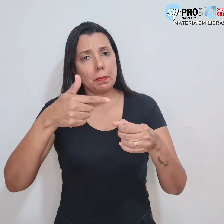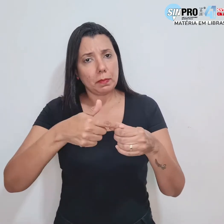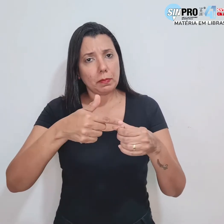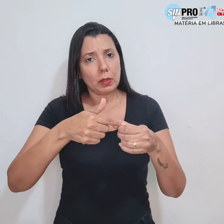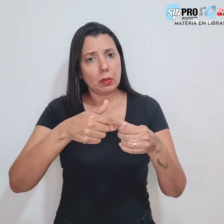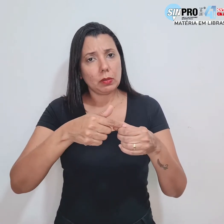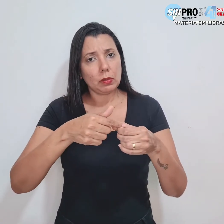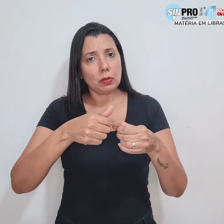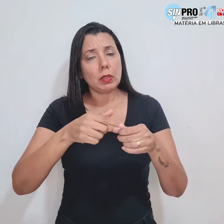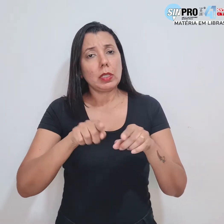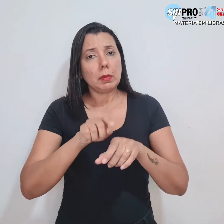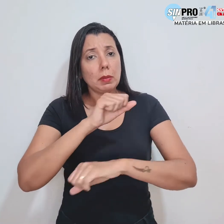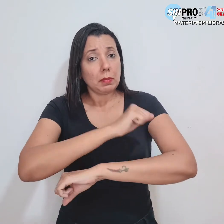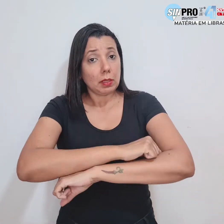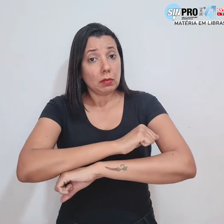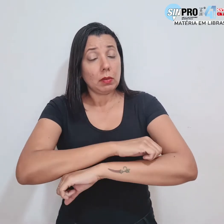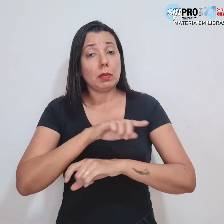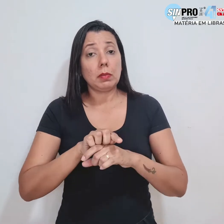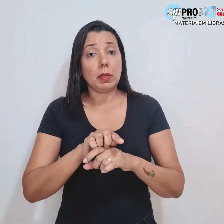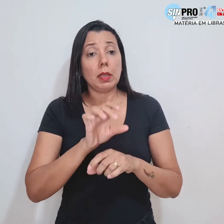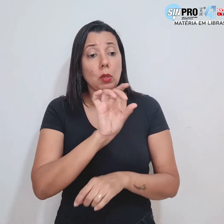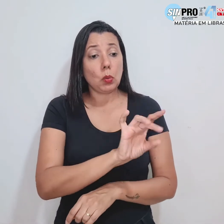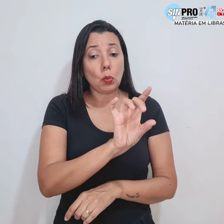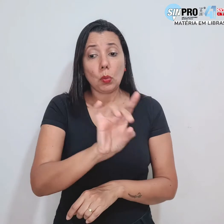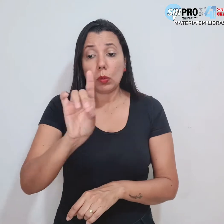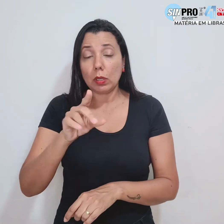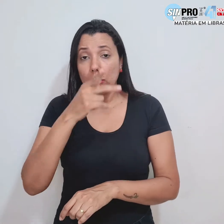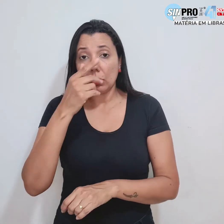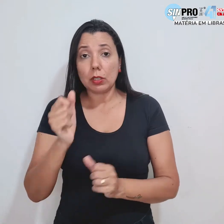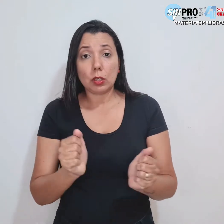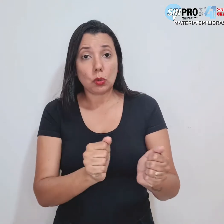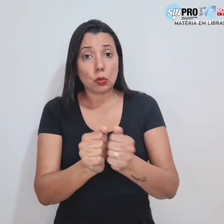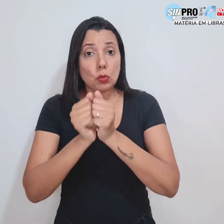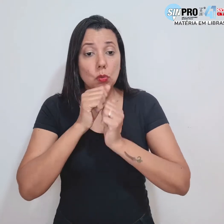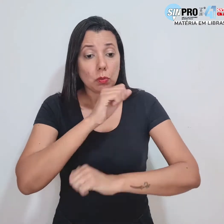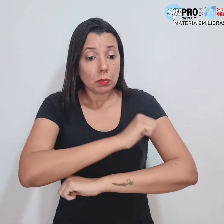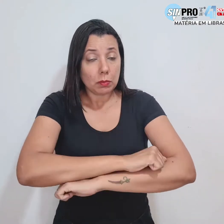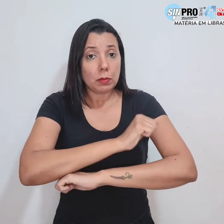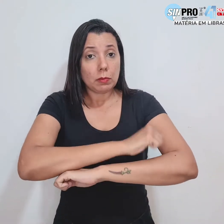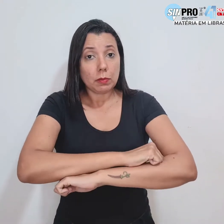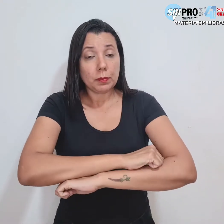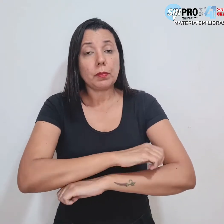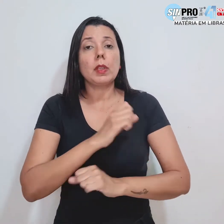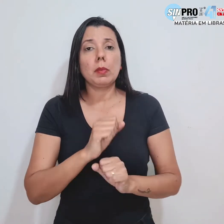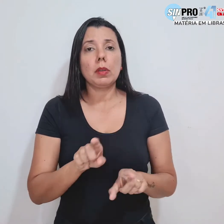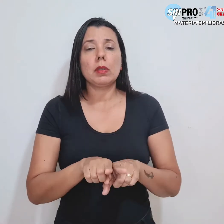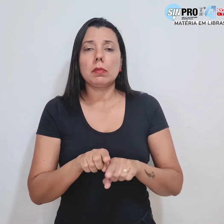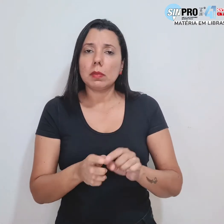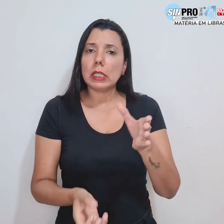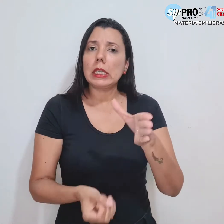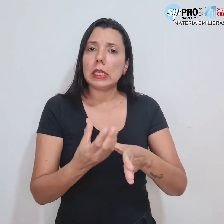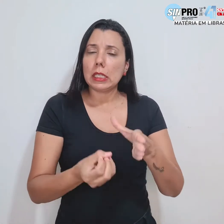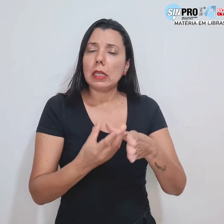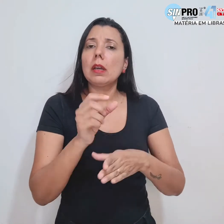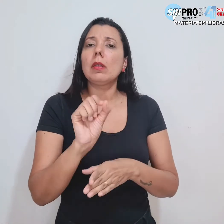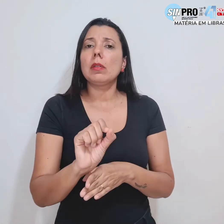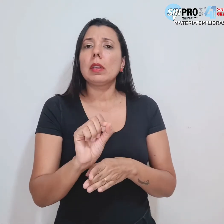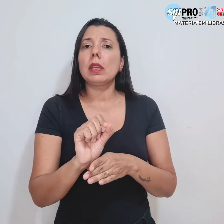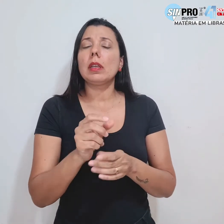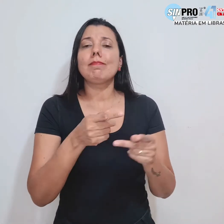petróleo, plataformas e de unidades que estão ligadas a essas plataformas. Elas podem criar essas subsidiárias